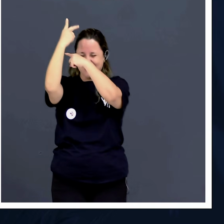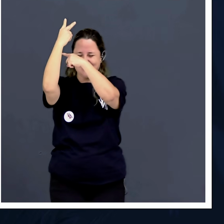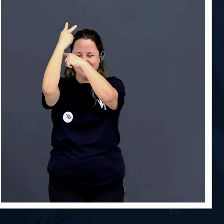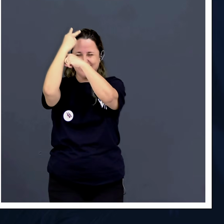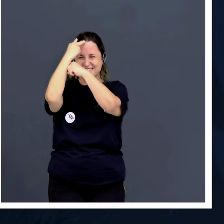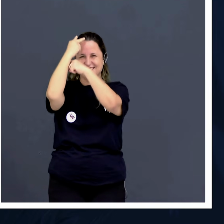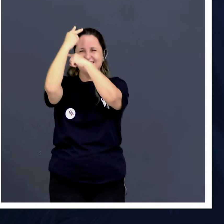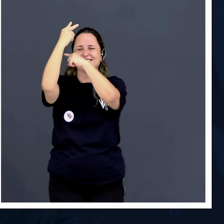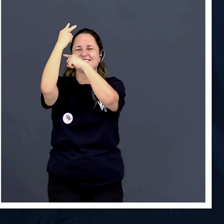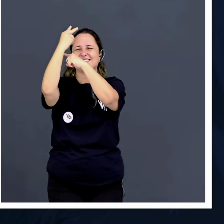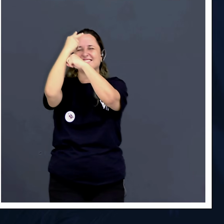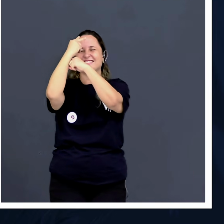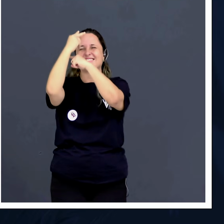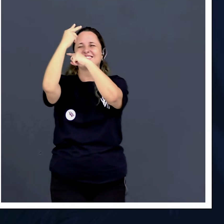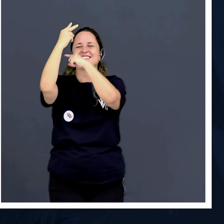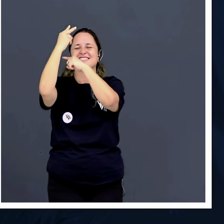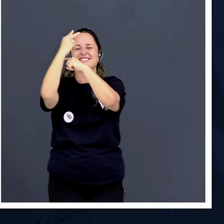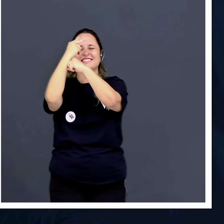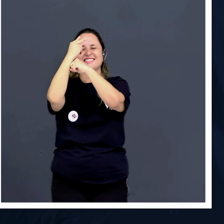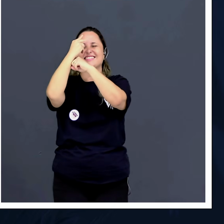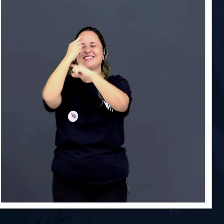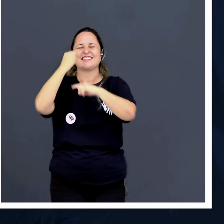no esconderijo.